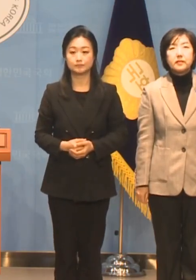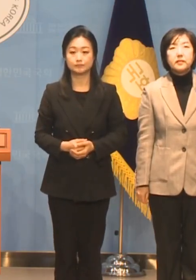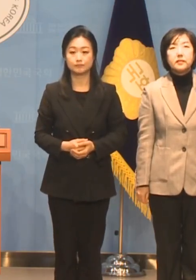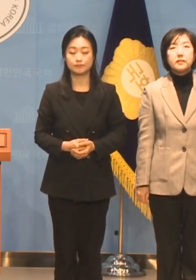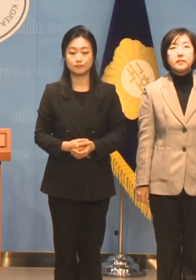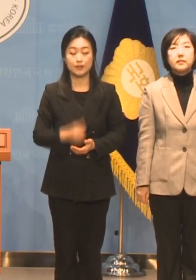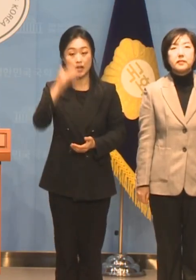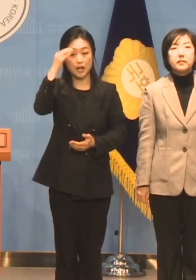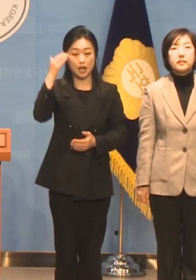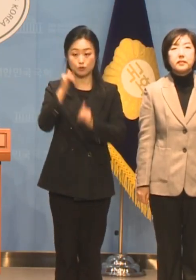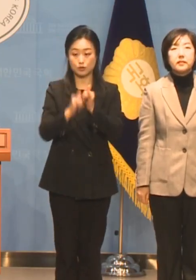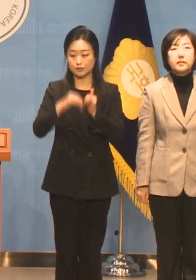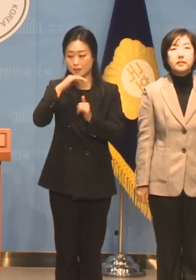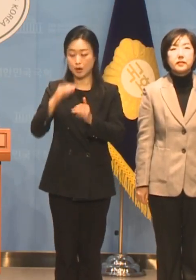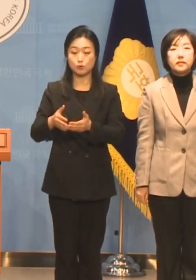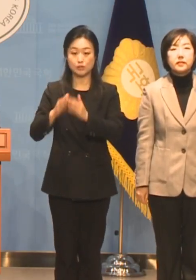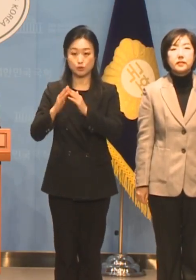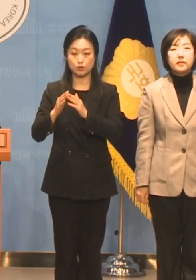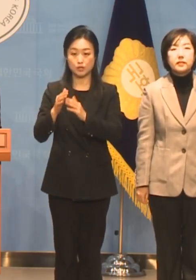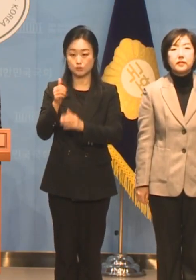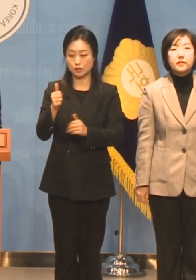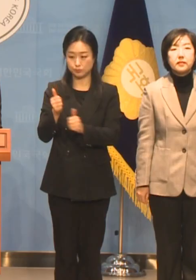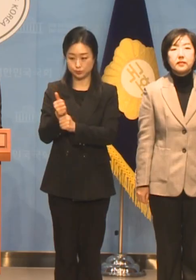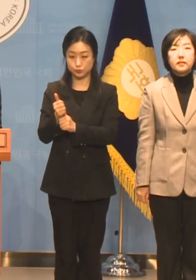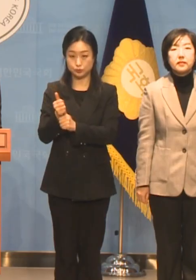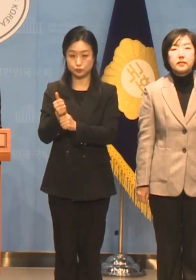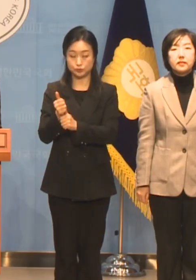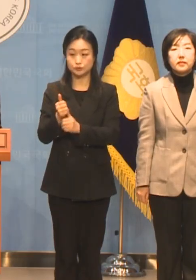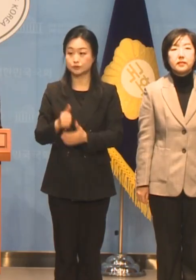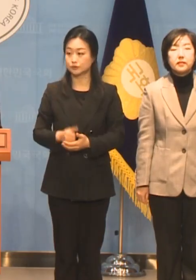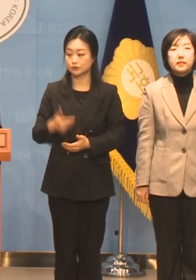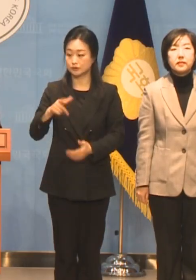정원식 대한민국 역사 바로 세우기 부위원장,